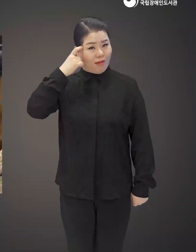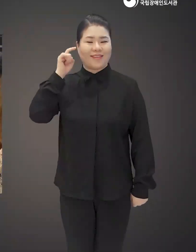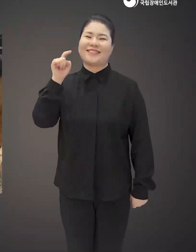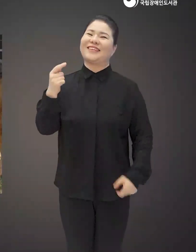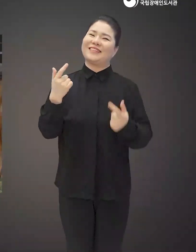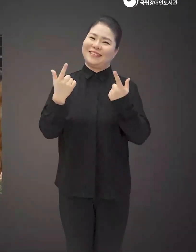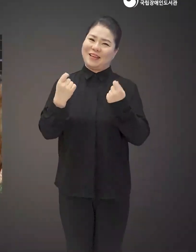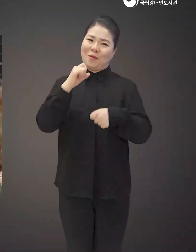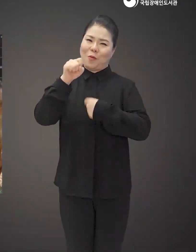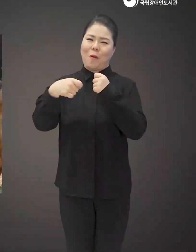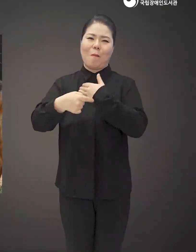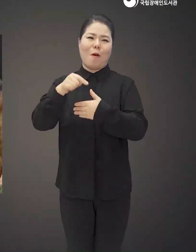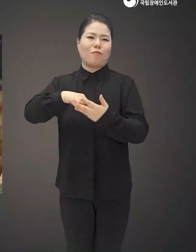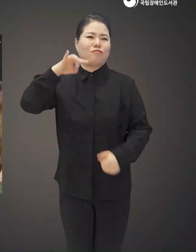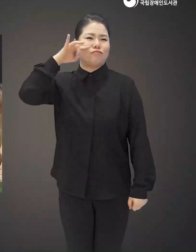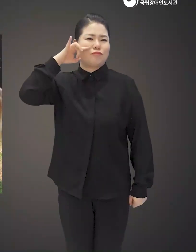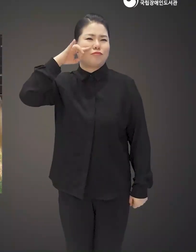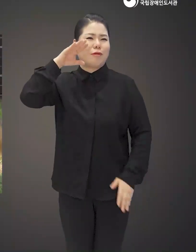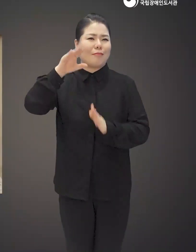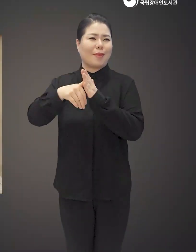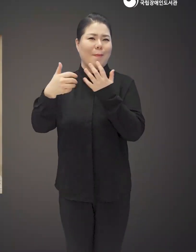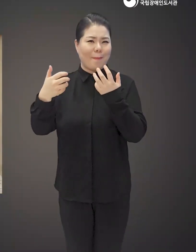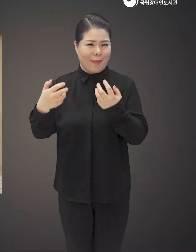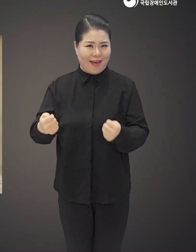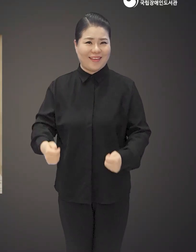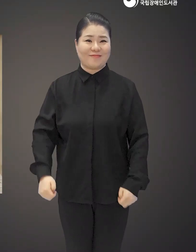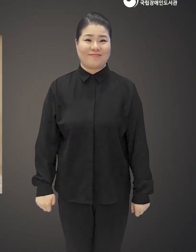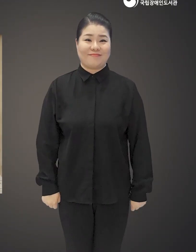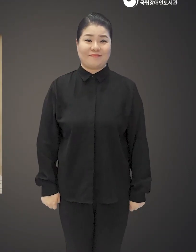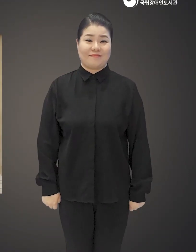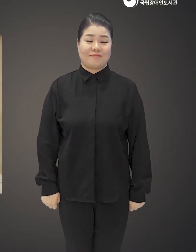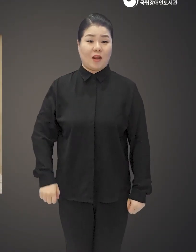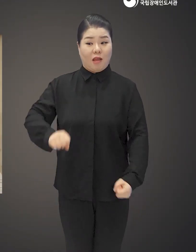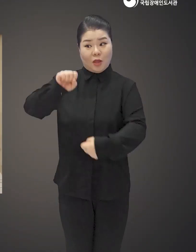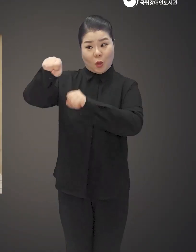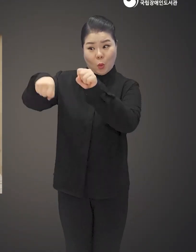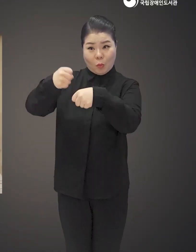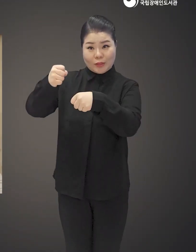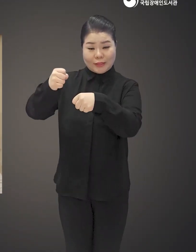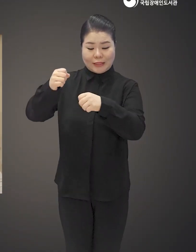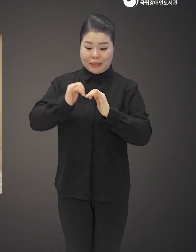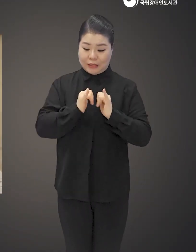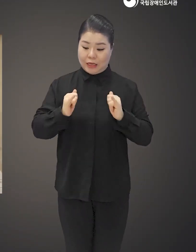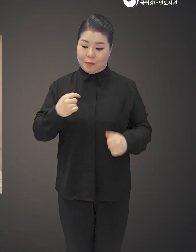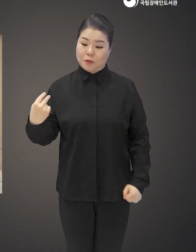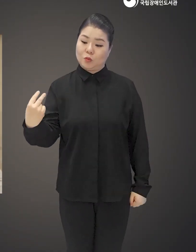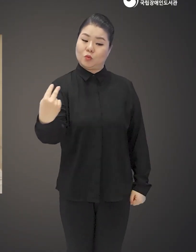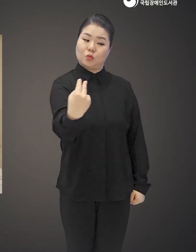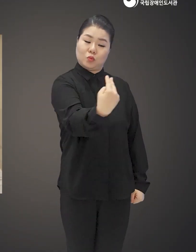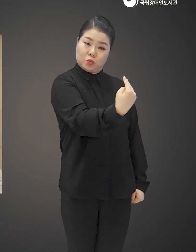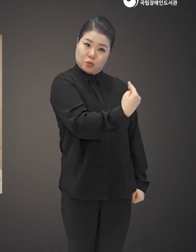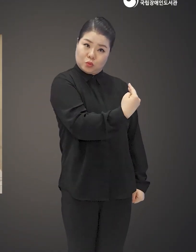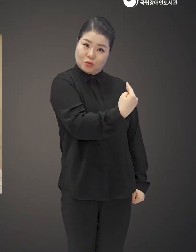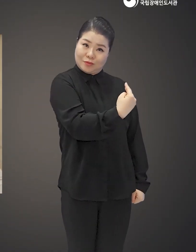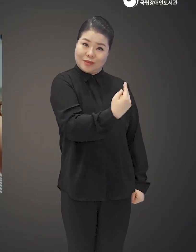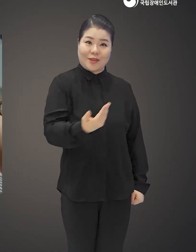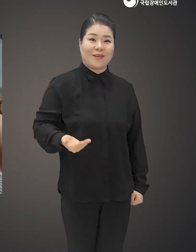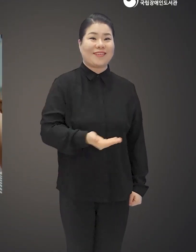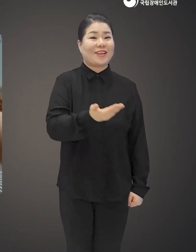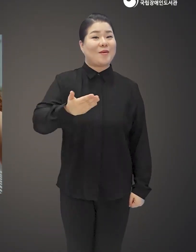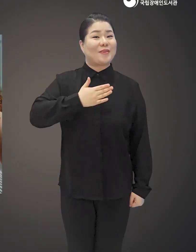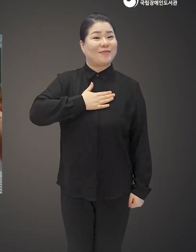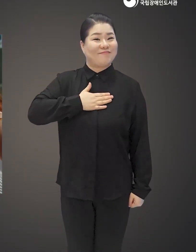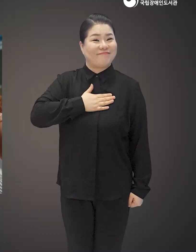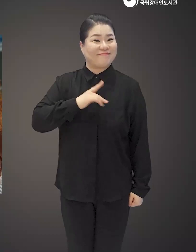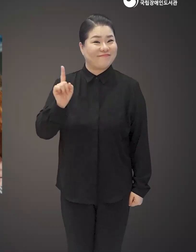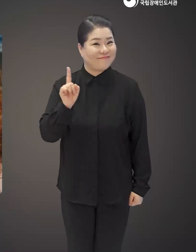동물들의 마음이 궁금할 때가 많죠. 그런데 이런 동물들이 전지적 참견 시점으로 우리를 바라봐준다면 과연